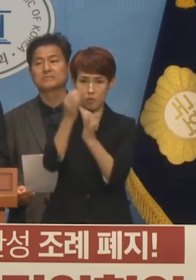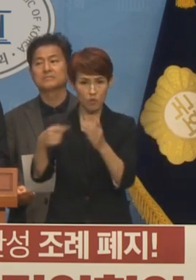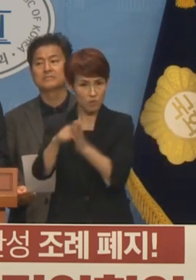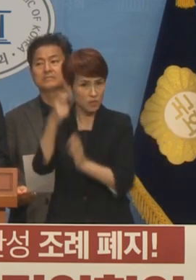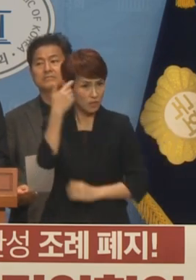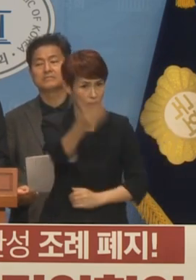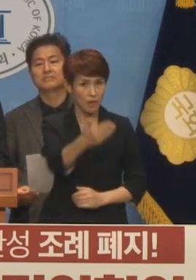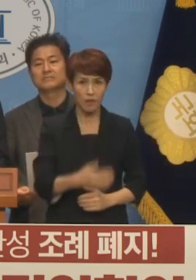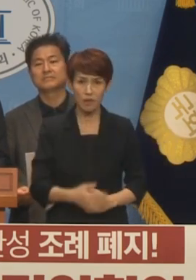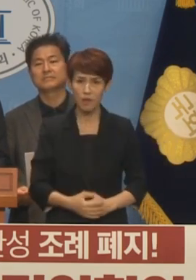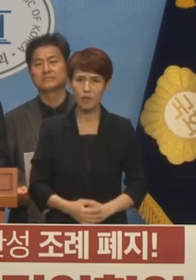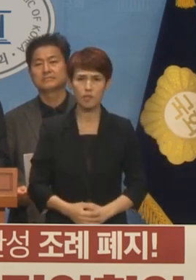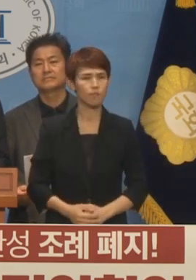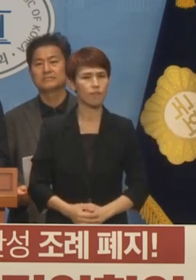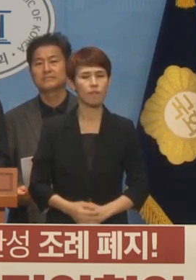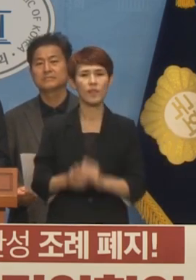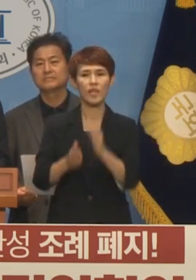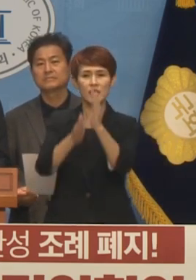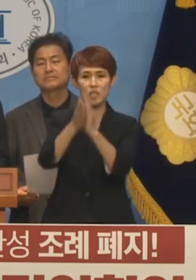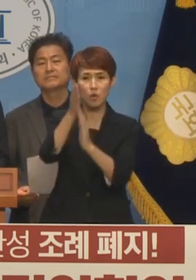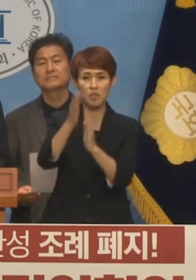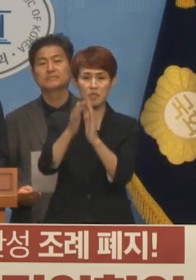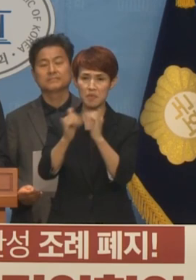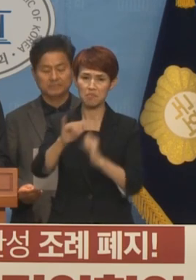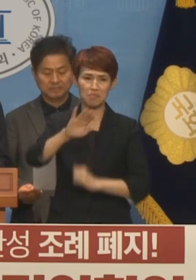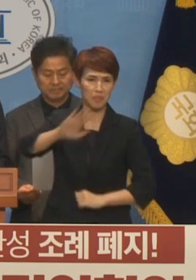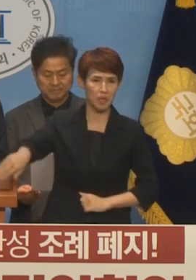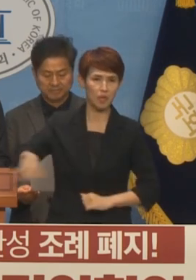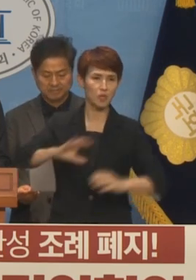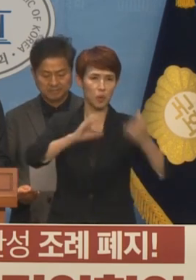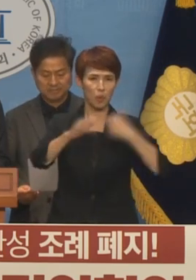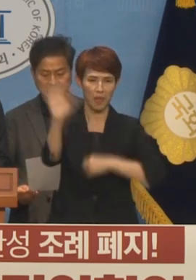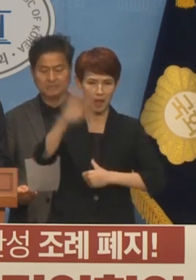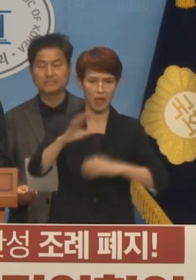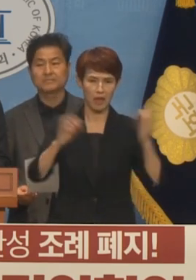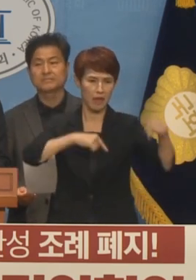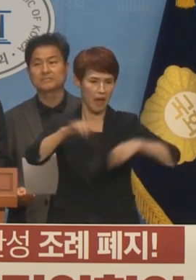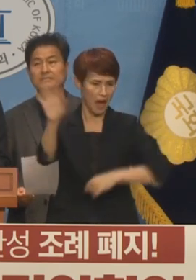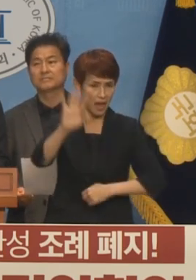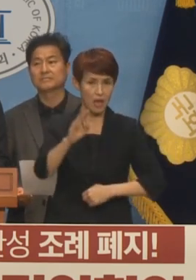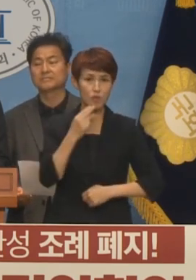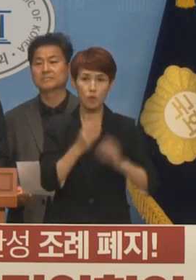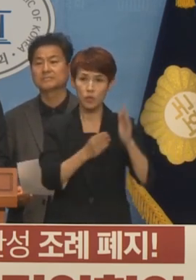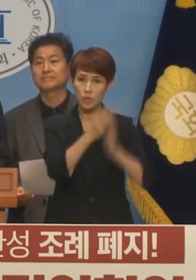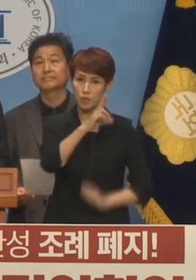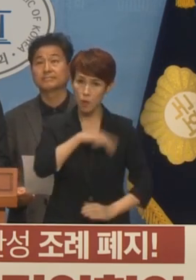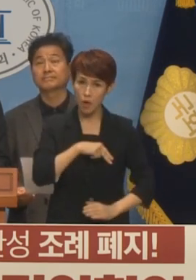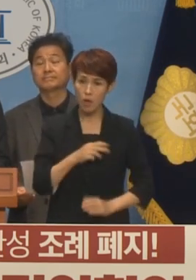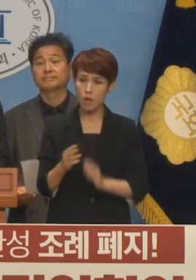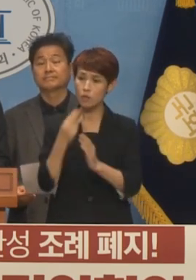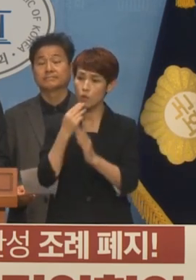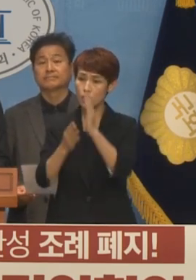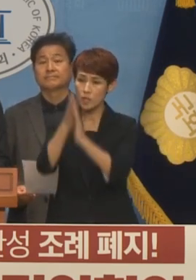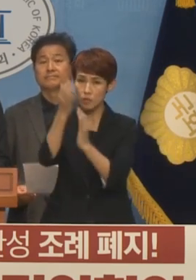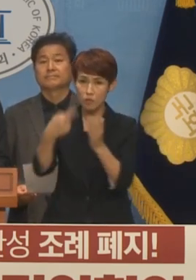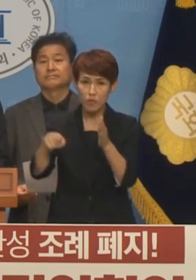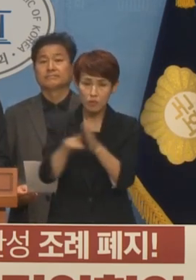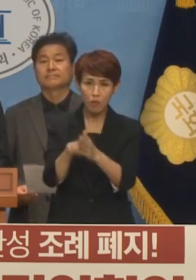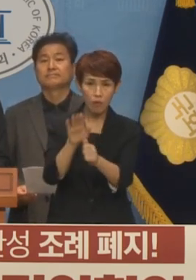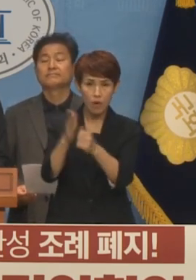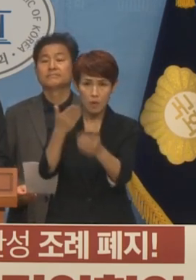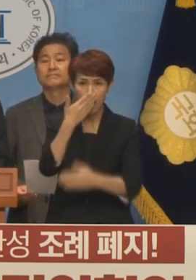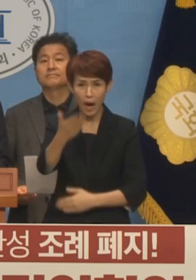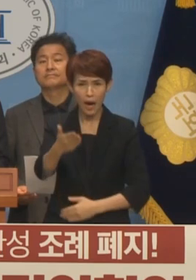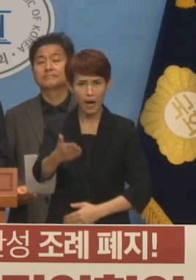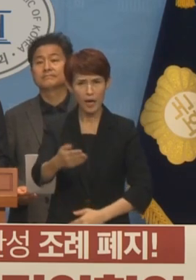않을 수 없습니다. 시민도 없고 토론도 없고 협치도 없는 서울시의회가 과연 서울 시민에게 어떤 정치를 보여줄 수 있는지